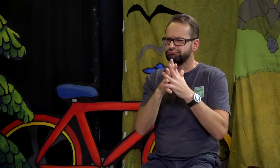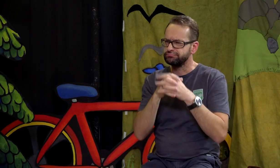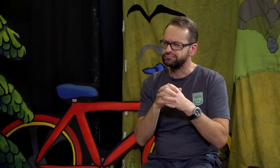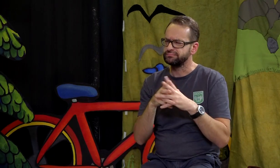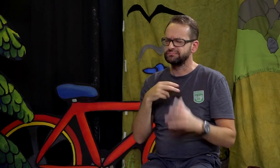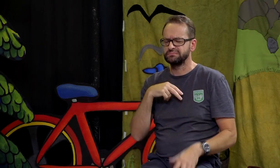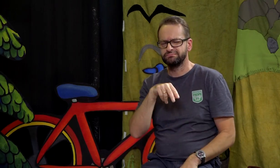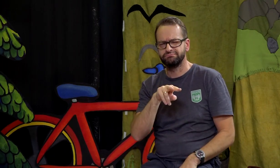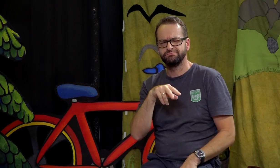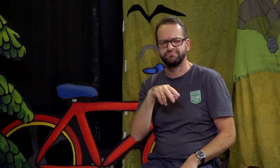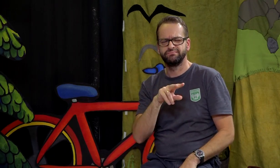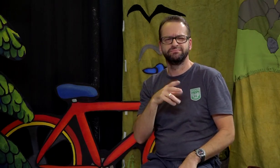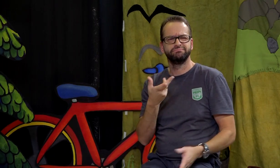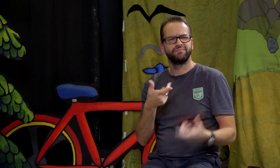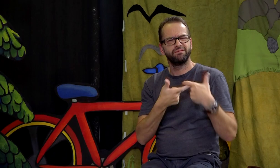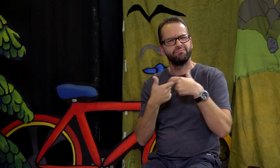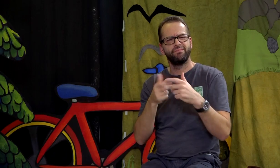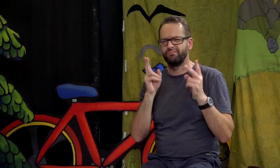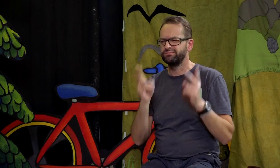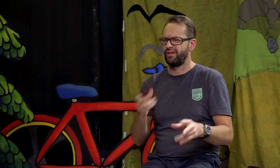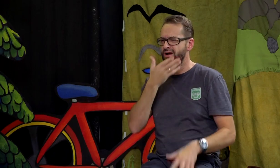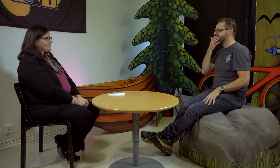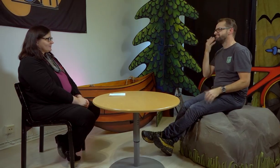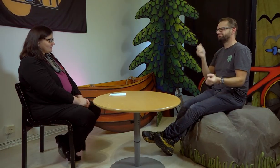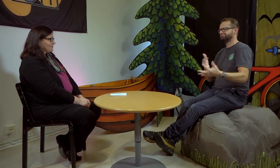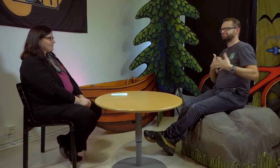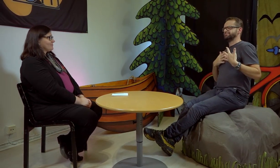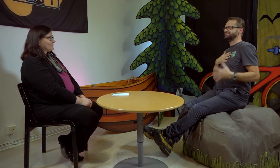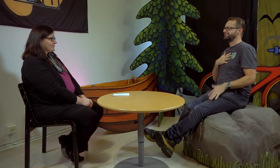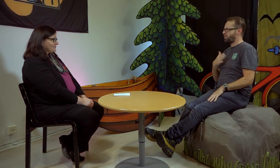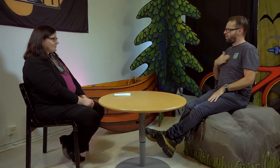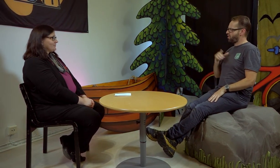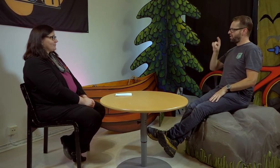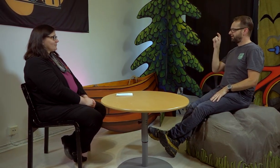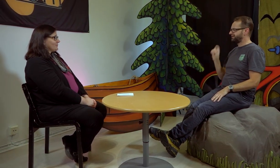oli ruokarukoukset siinä ja ja oli lämmin ilmapiiri. Se teki minun vaikutuksen.